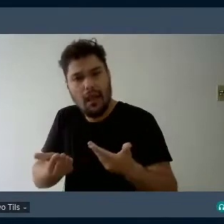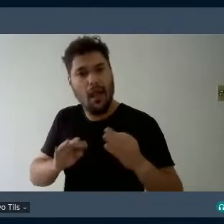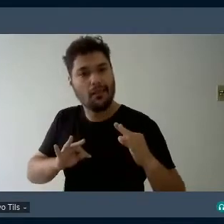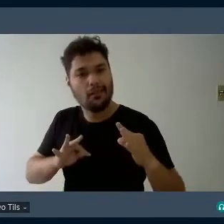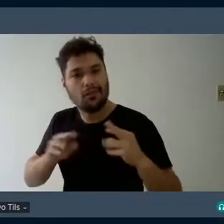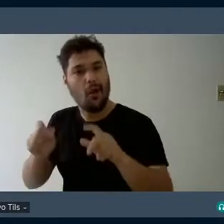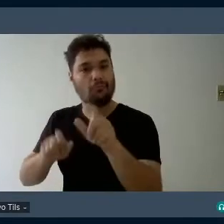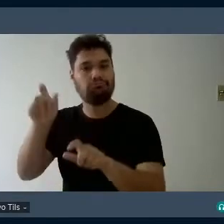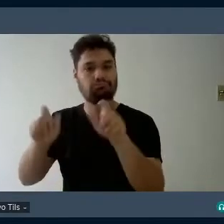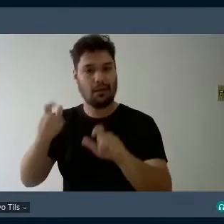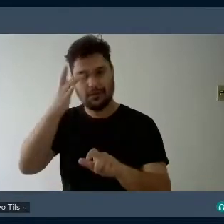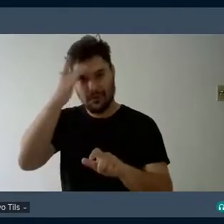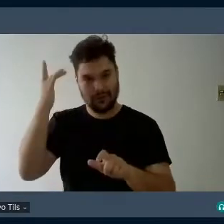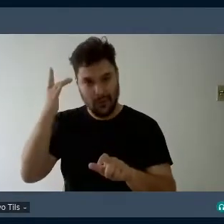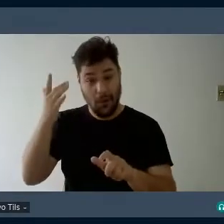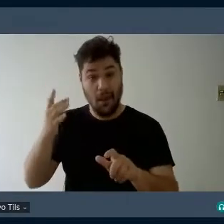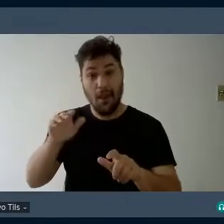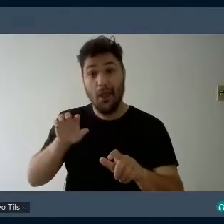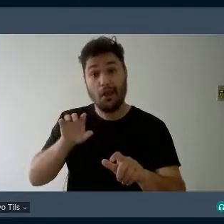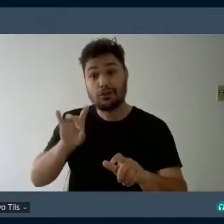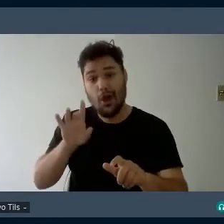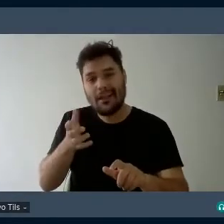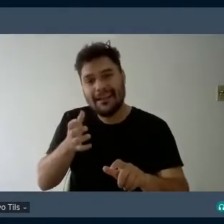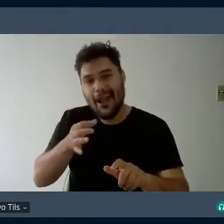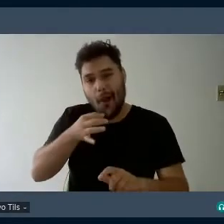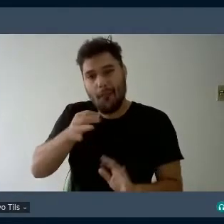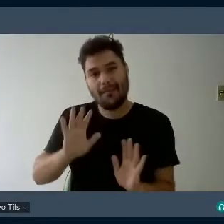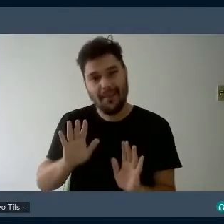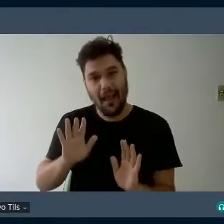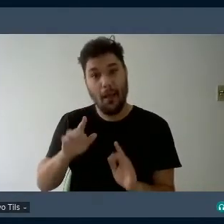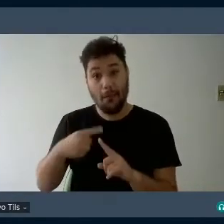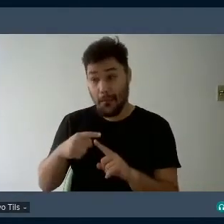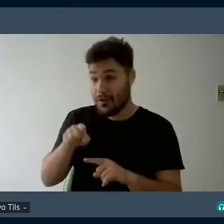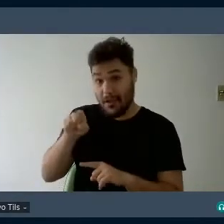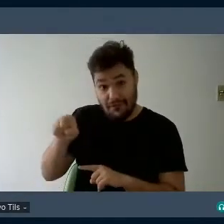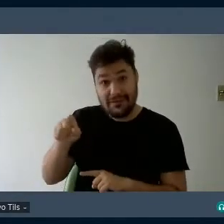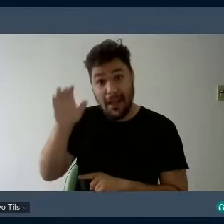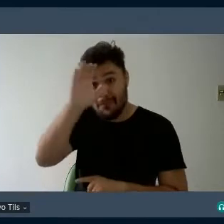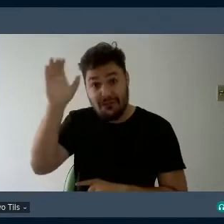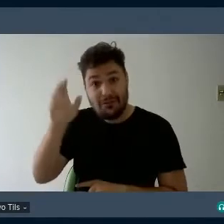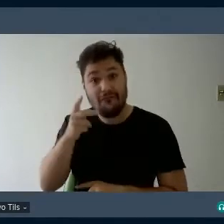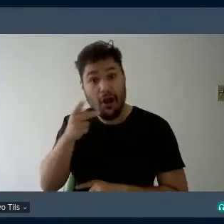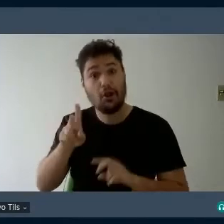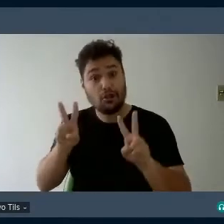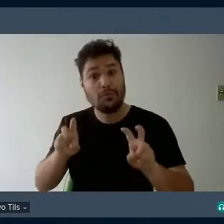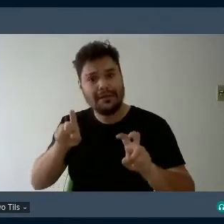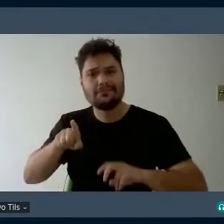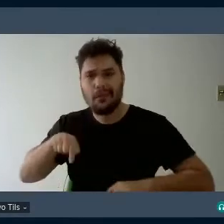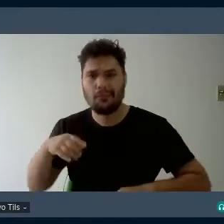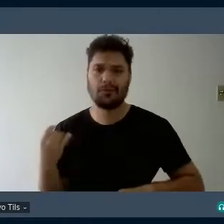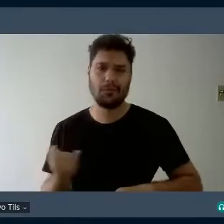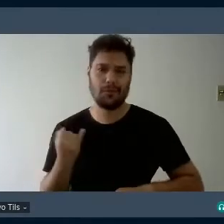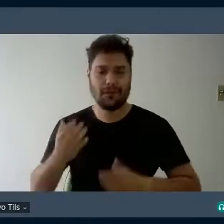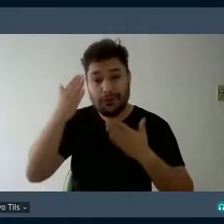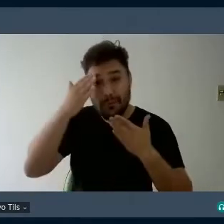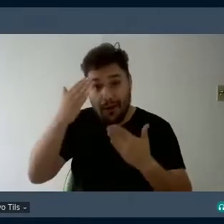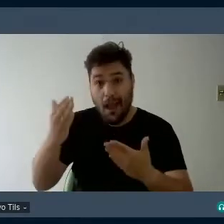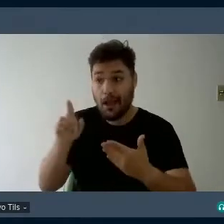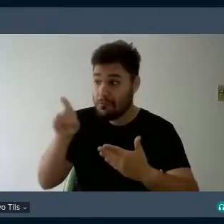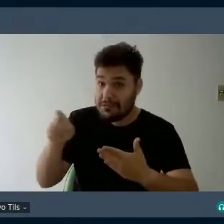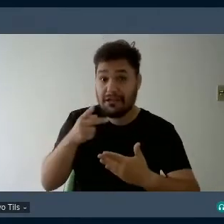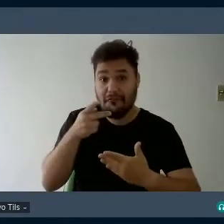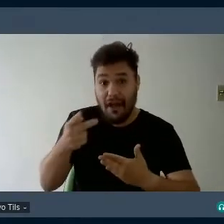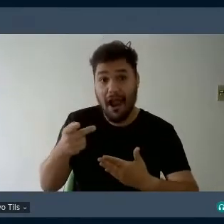É isso. Eu queria só fazer esse comentário, achei importantíssimo você trazer essa questão. Carolina, muito obrigada por nos trazer esse